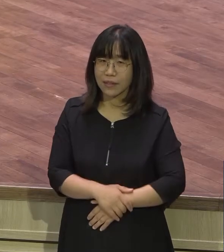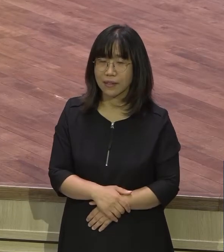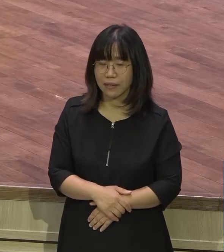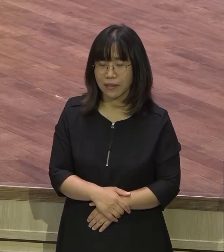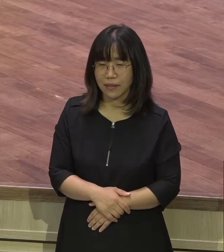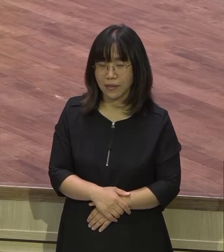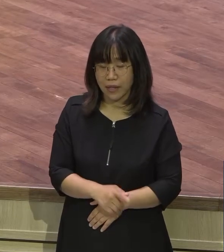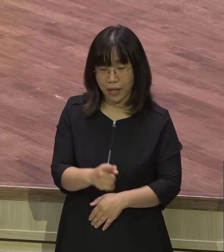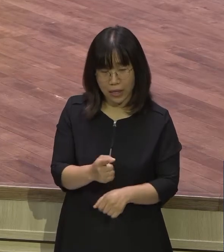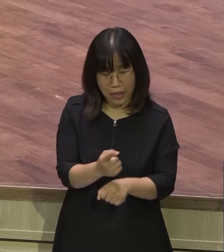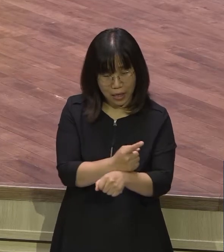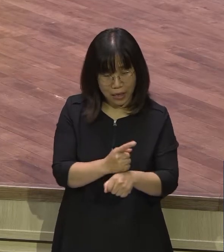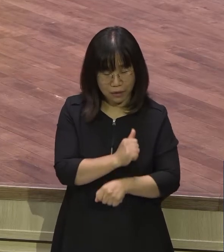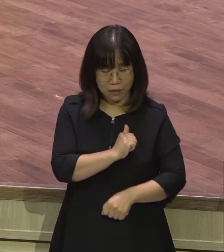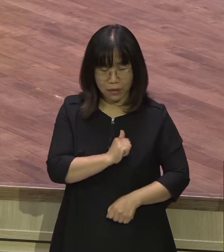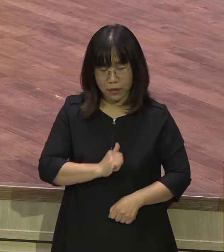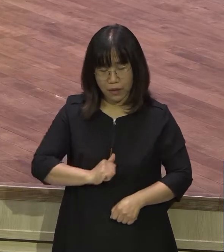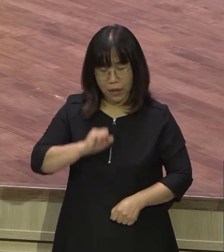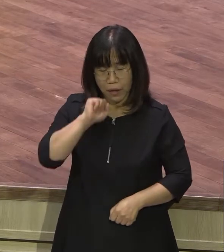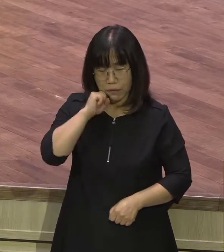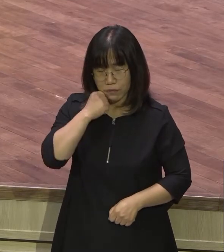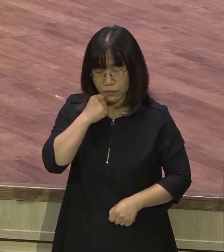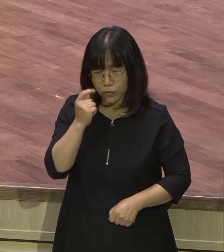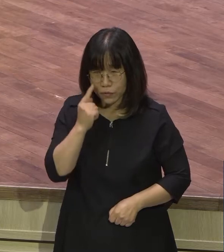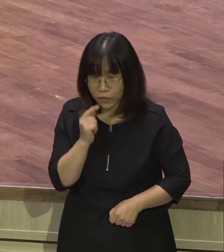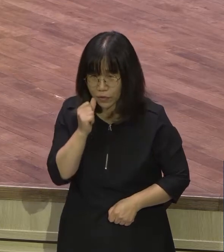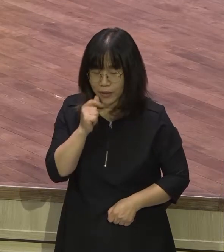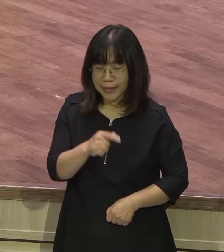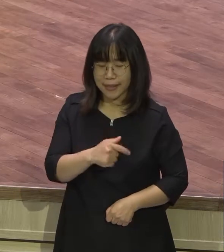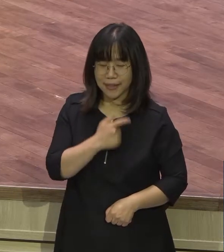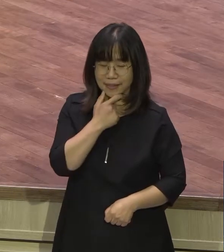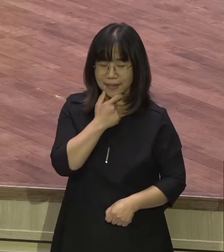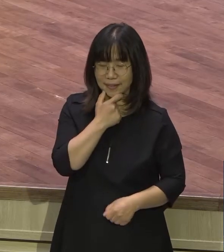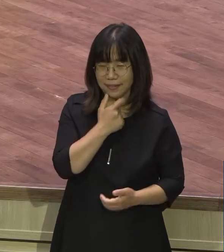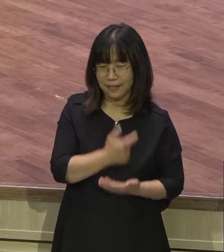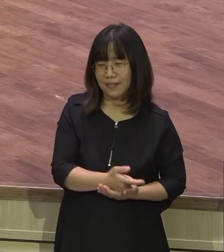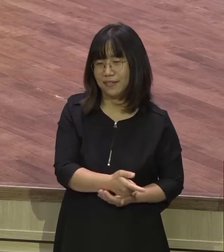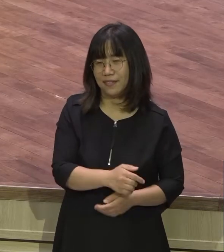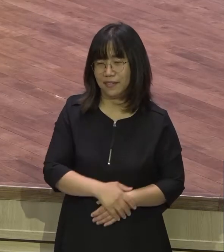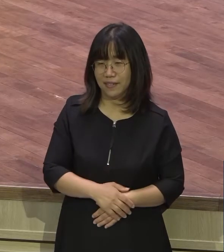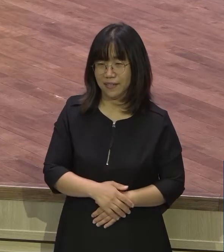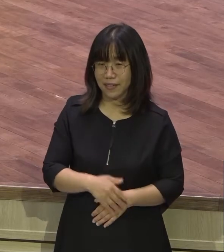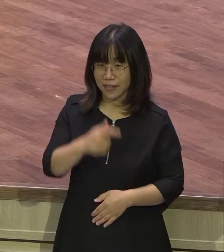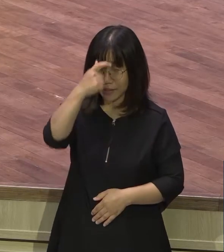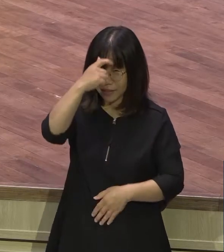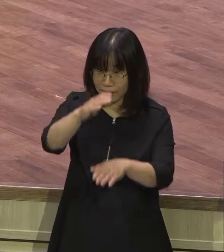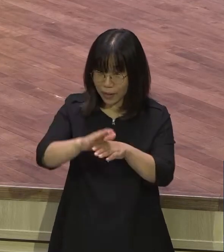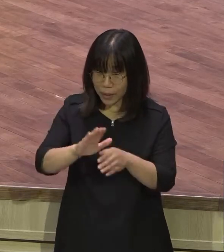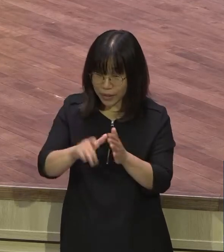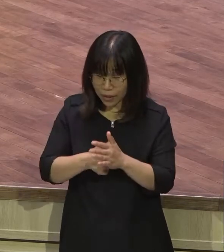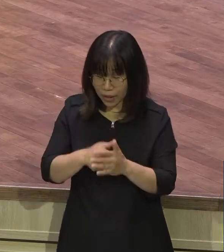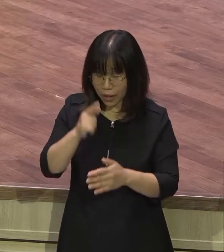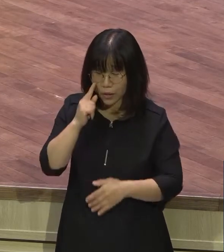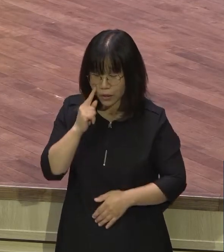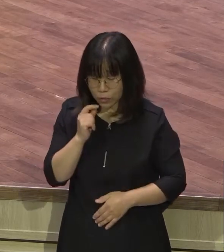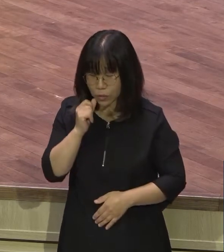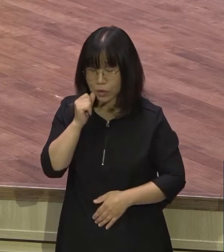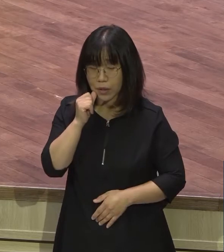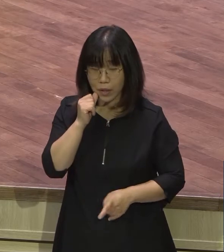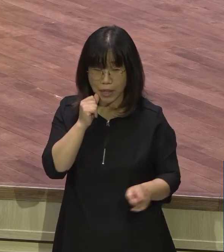1시간인데 그 1시간을 못 자고 존다. 당한 거예요. 그래서 예배 시간에 조는 사람은요. 직분을